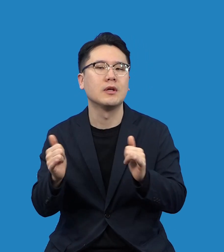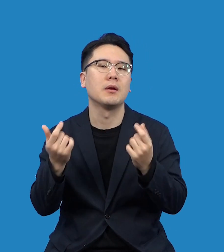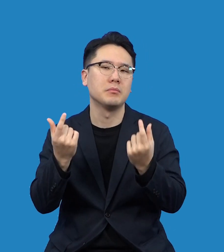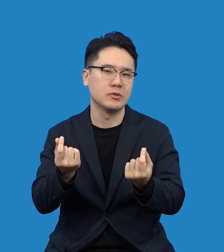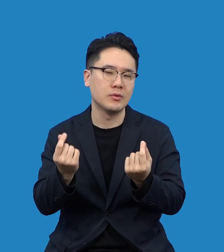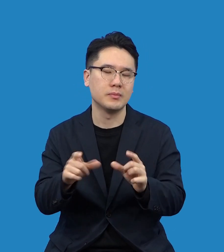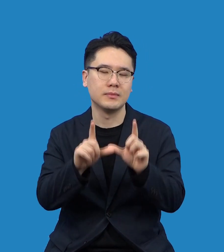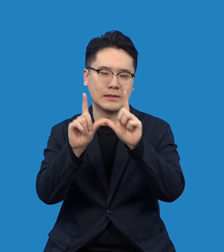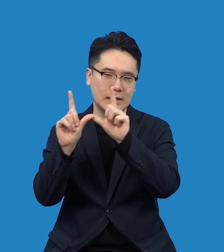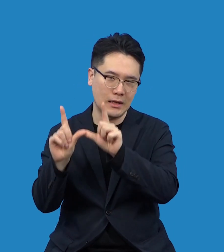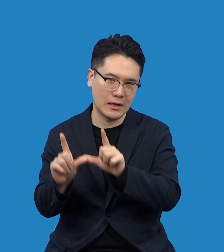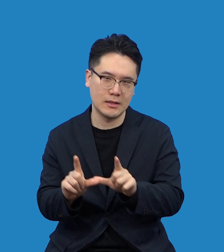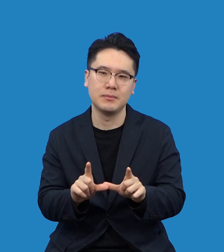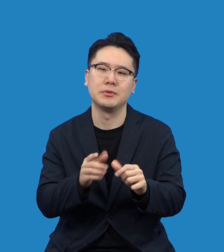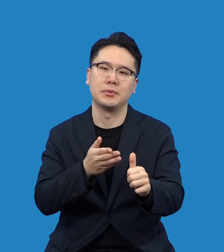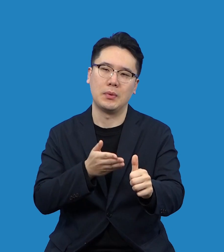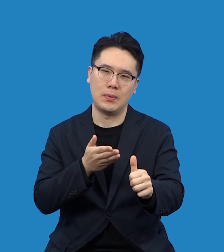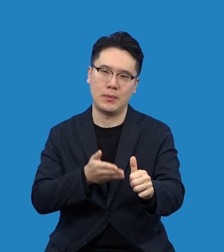살아가십시오 했습니다.